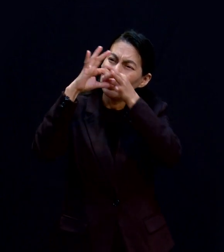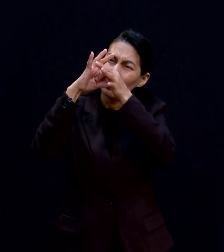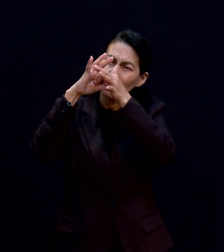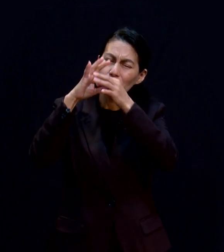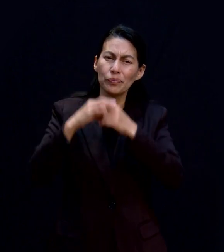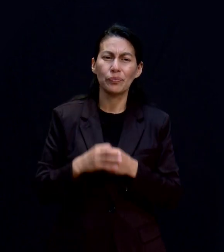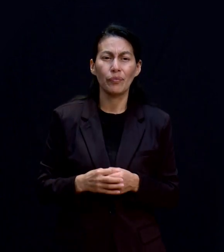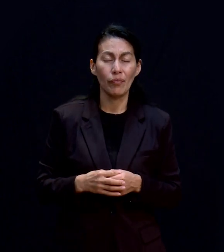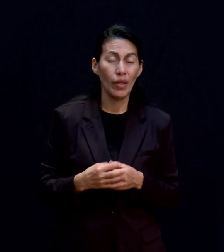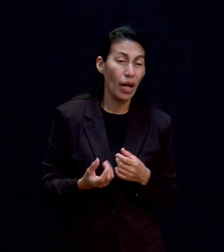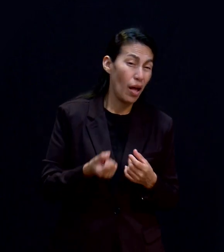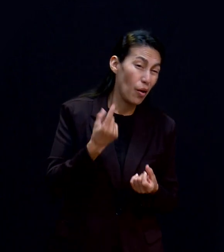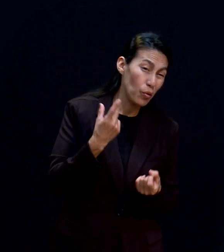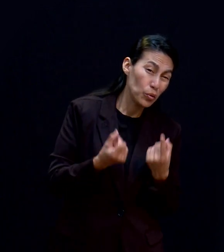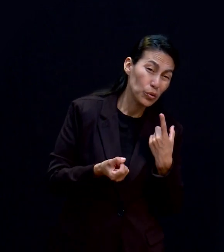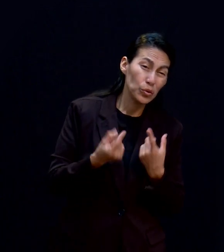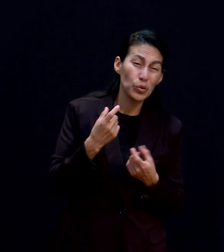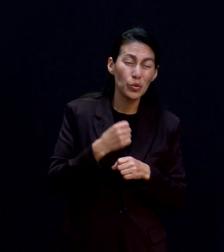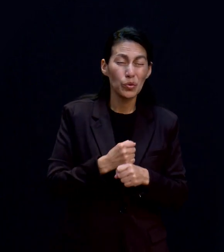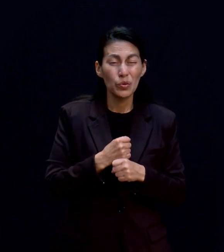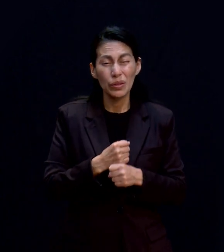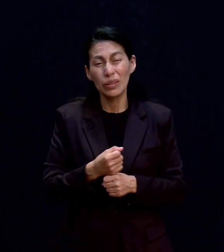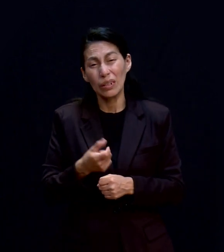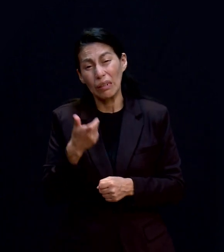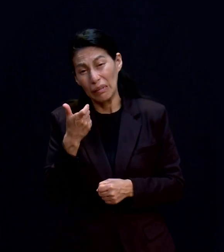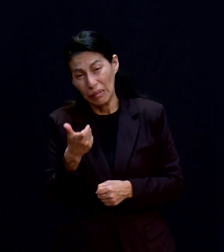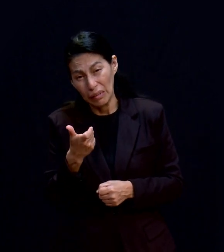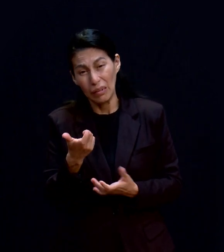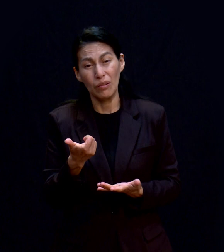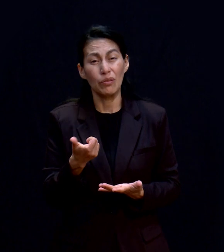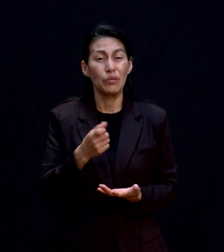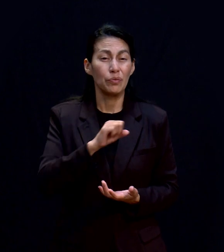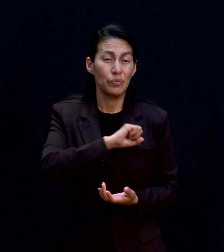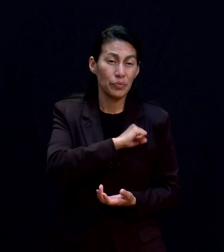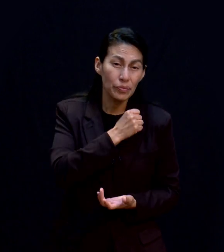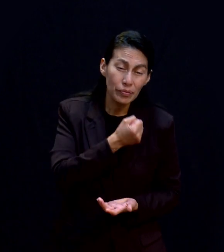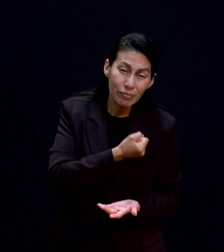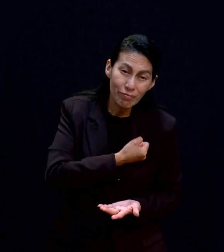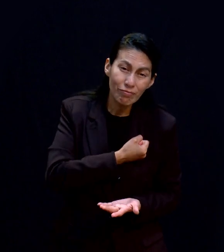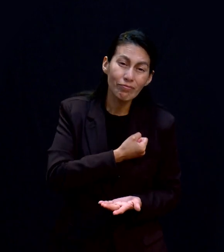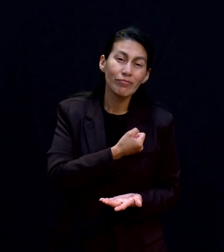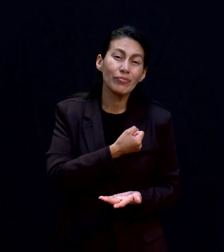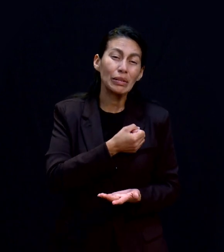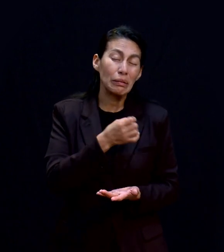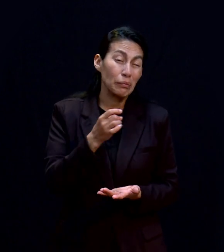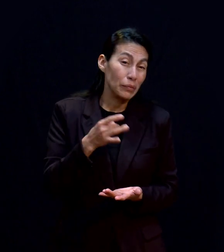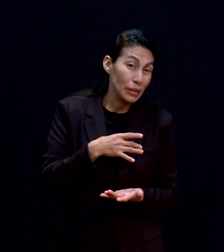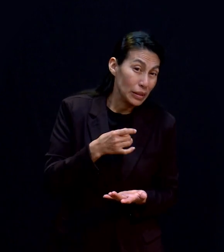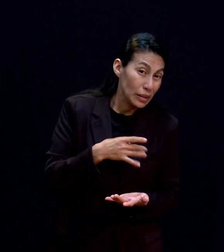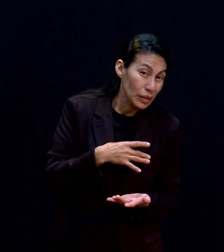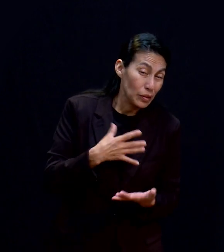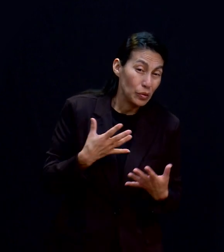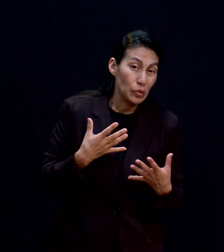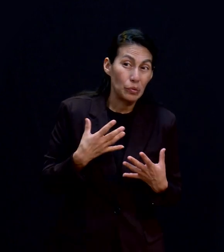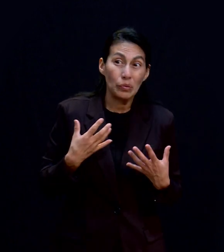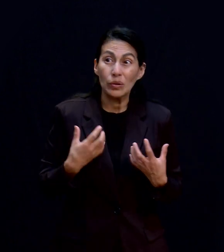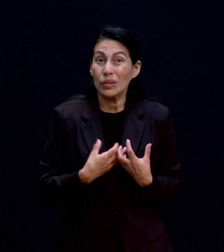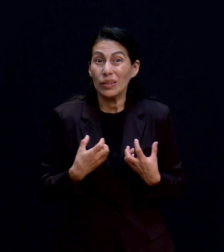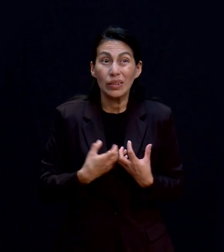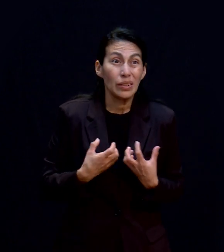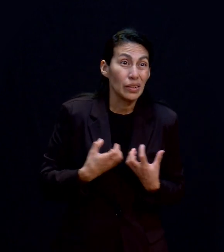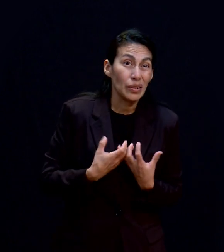económicos en términos de salud en términos de temor de